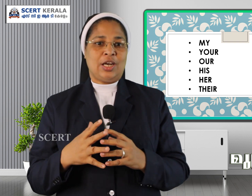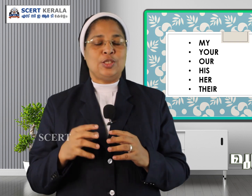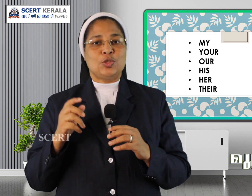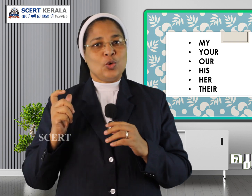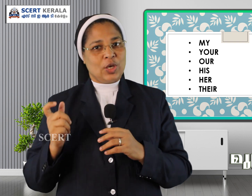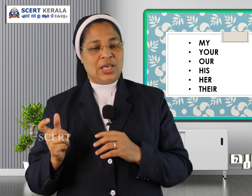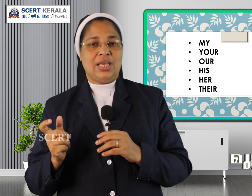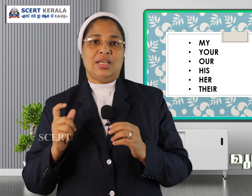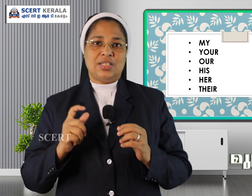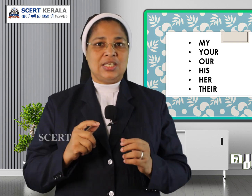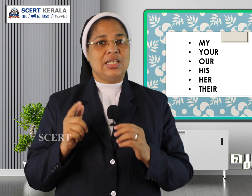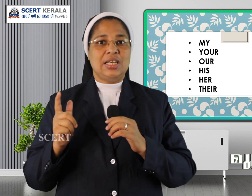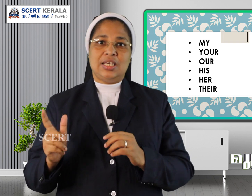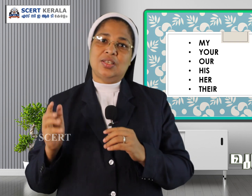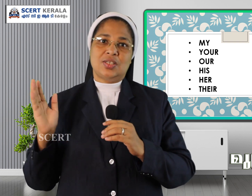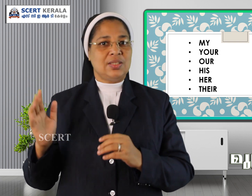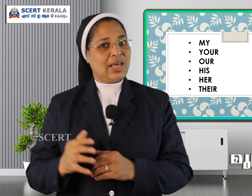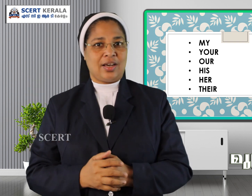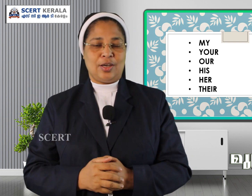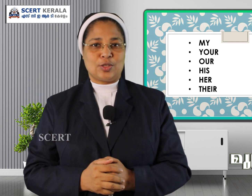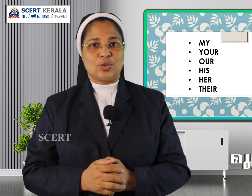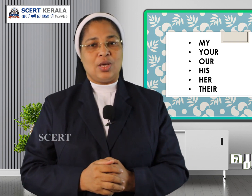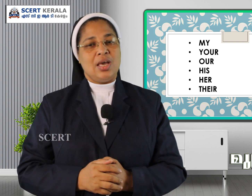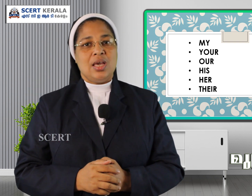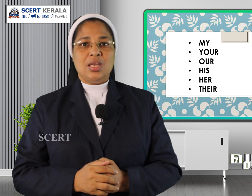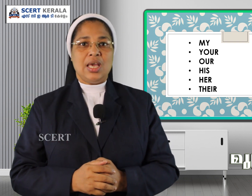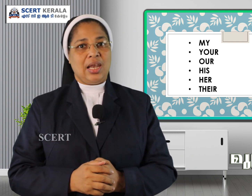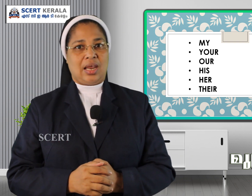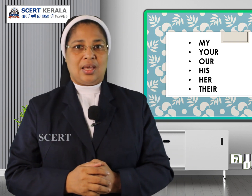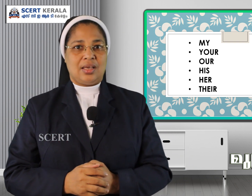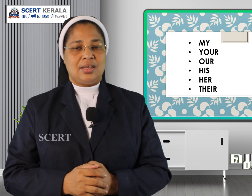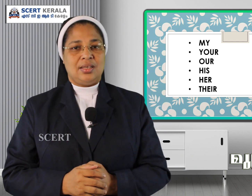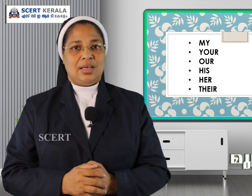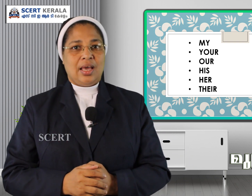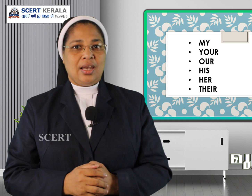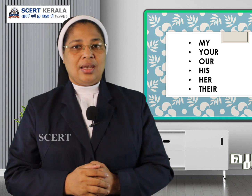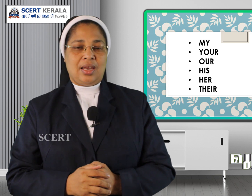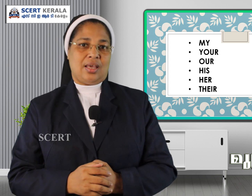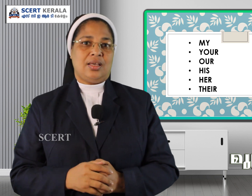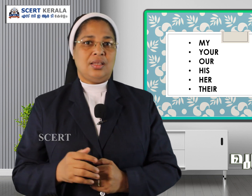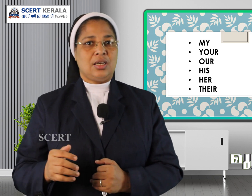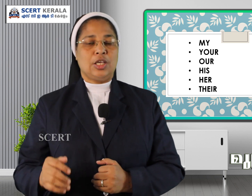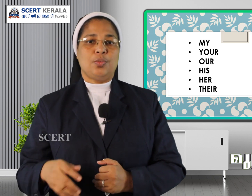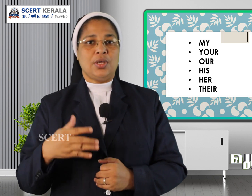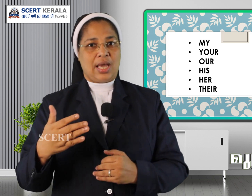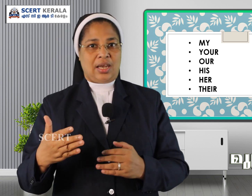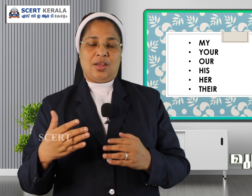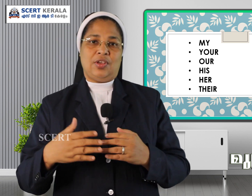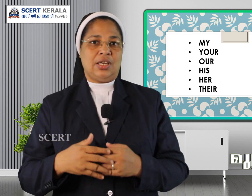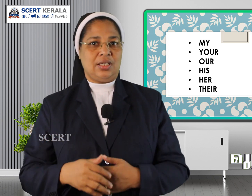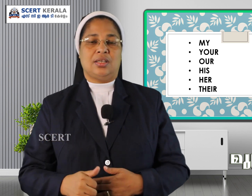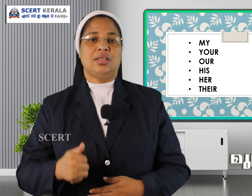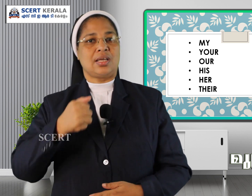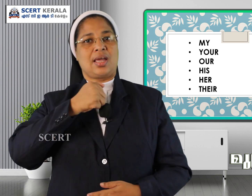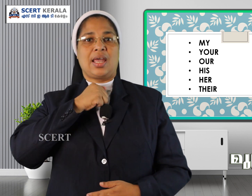കാണിച്ചു, ഹി, ഷീ, ഇറ്റ്, ദേ കാണിച്ചു. ഇനി എൻ്റെ എന്ന് കാണിക്കുമ്പോൾ എൻ്റെ വീട്,